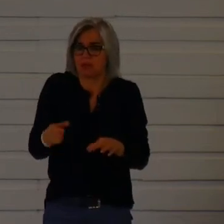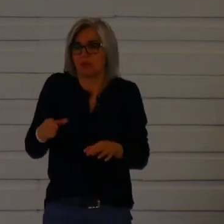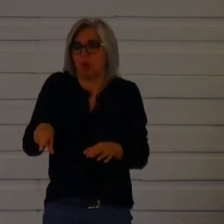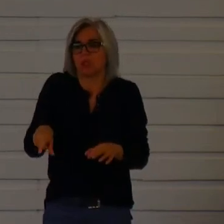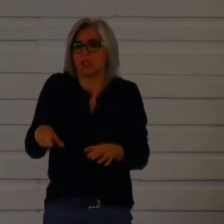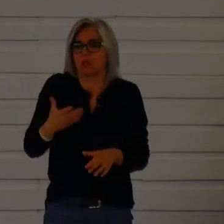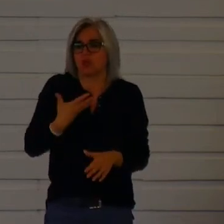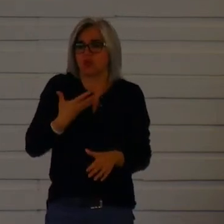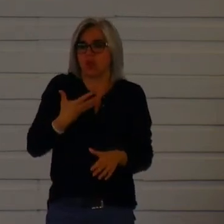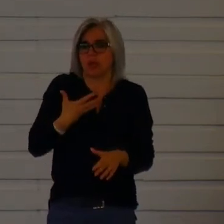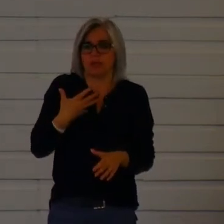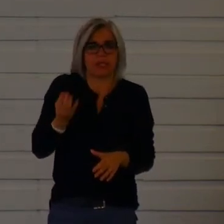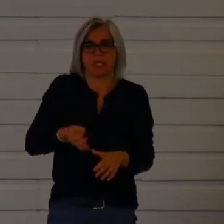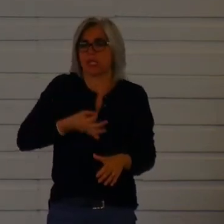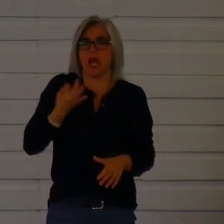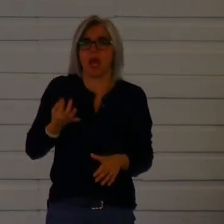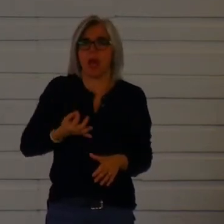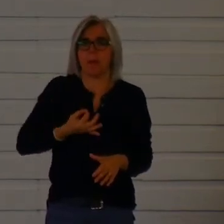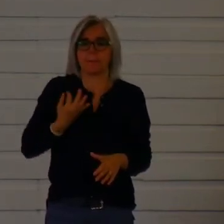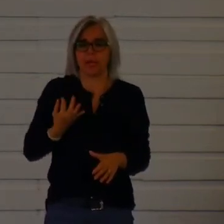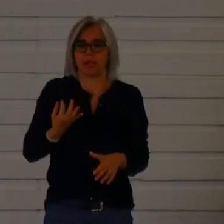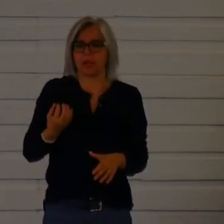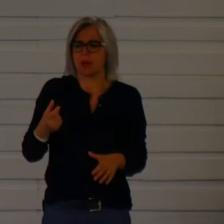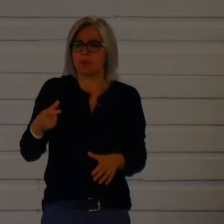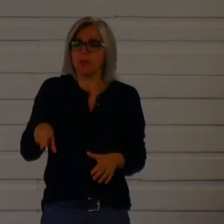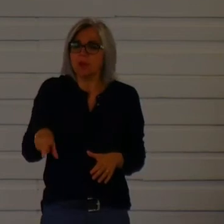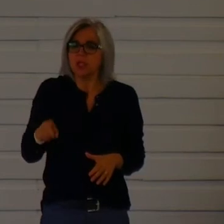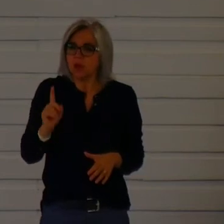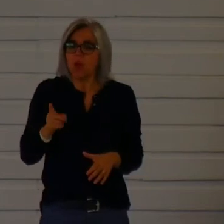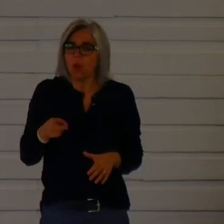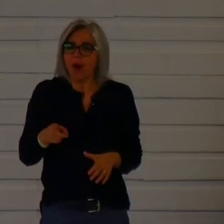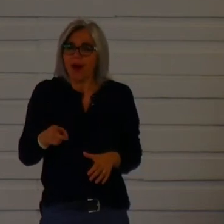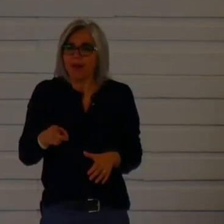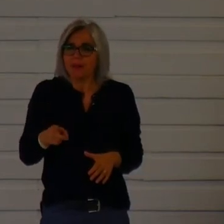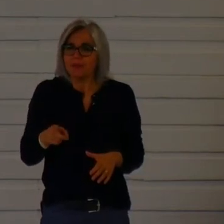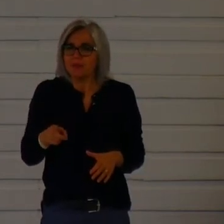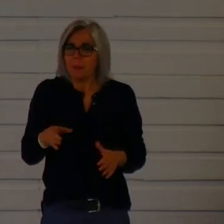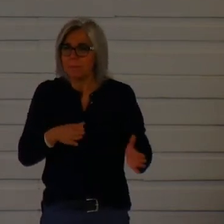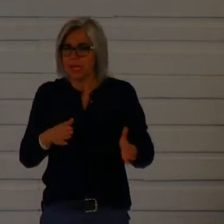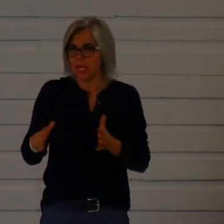Sempre. E lo scopo è quello di farci vedere Dio